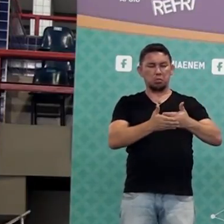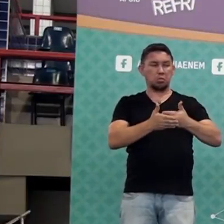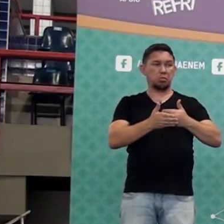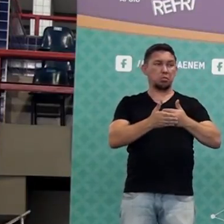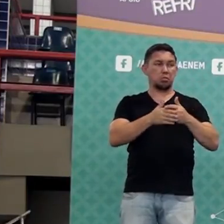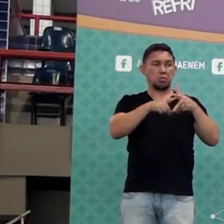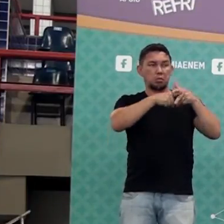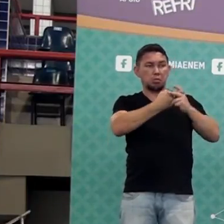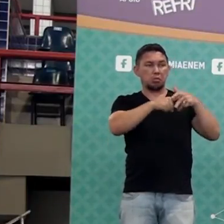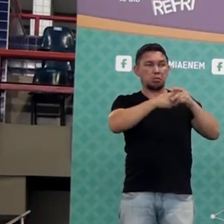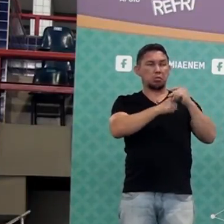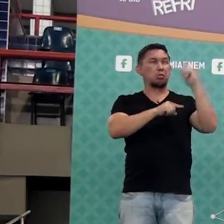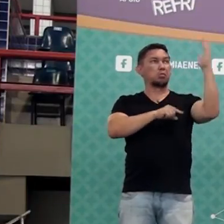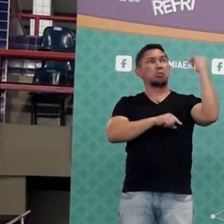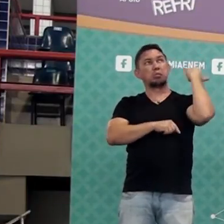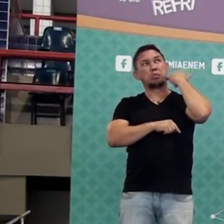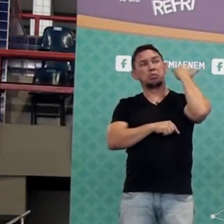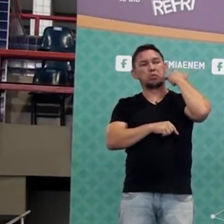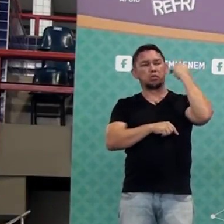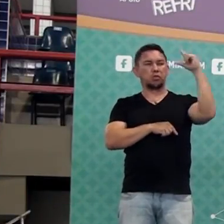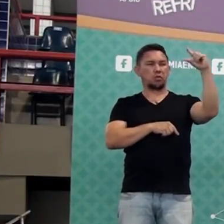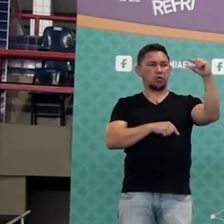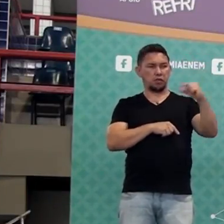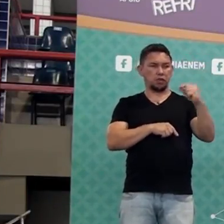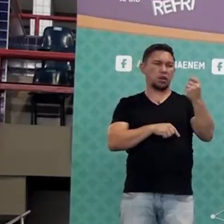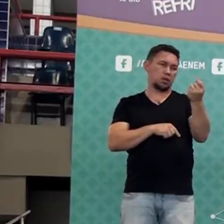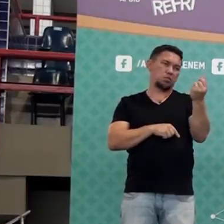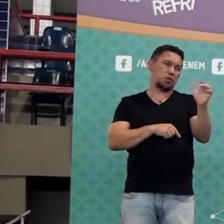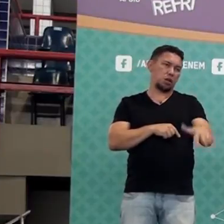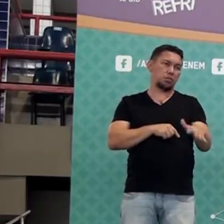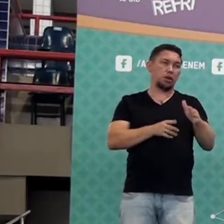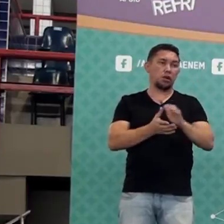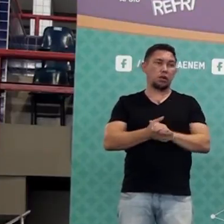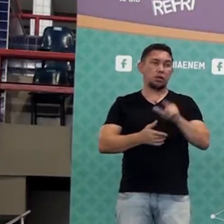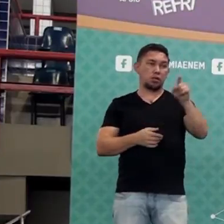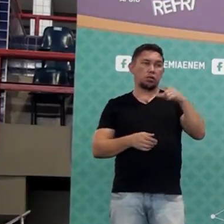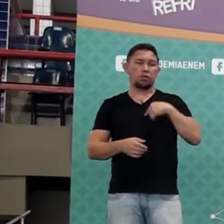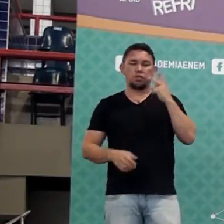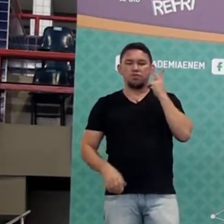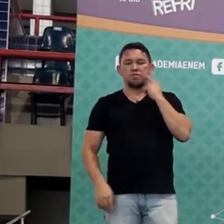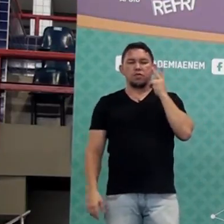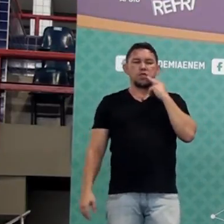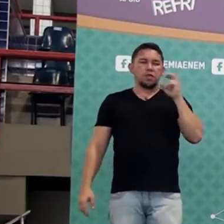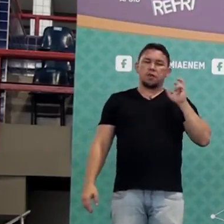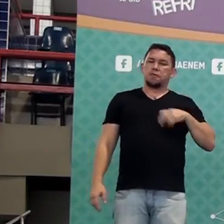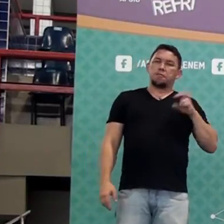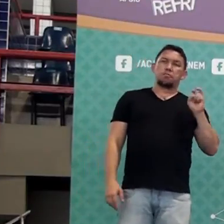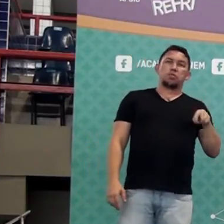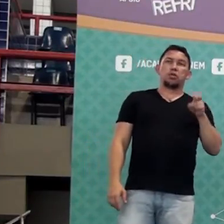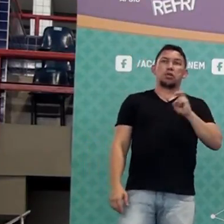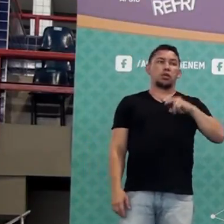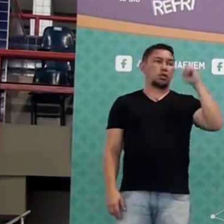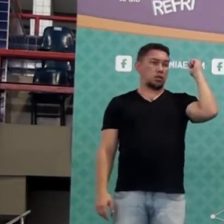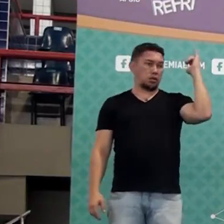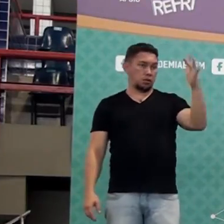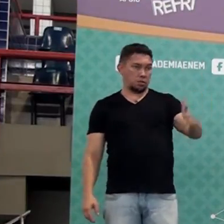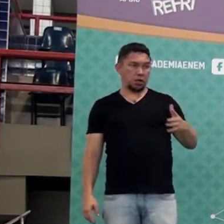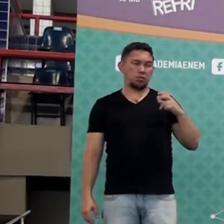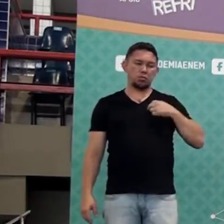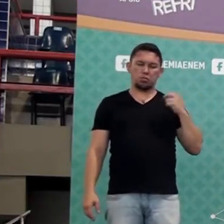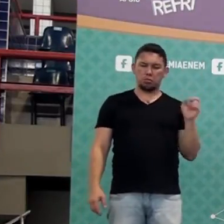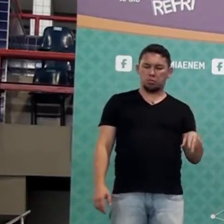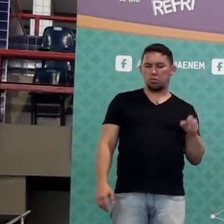de instalação também vem caindo. Se você andar na cidade de Fortaleza aí, né, de madrugada,